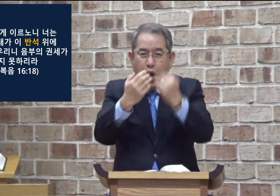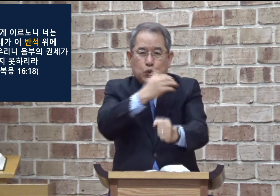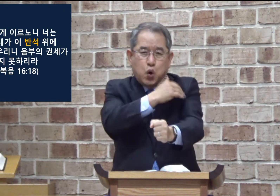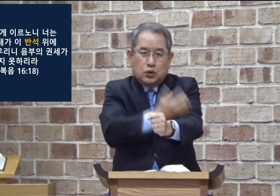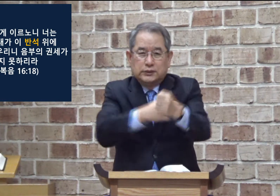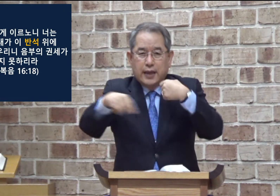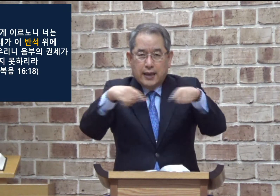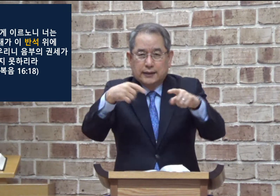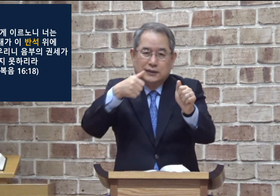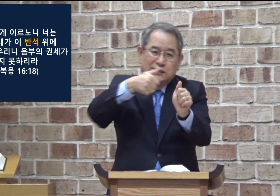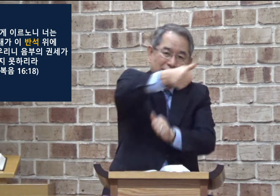아멘.